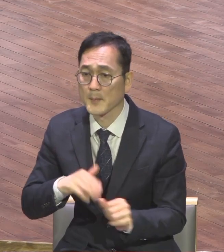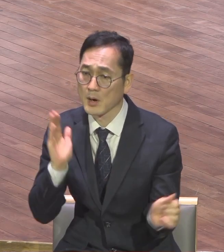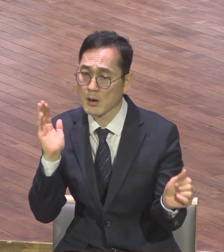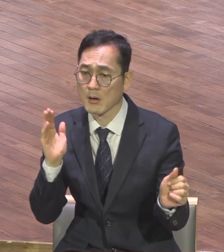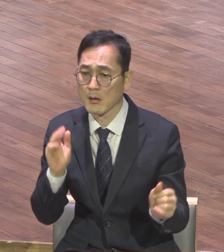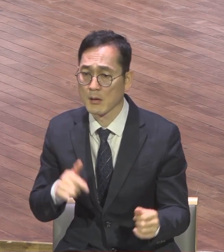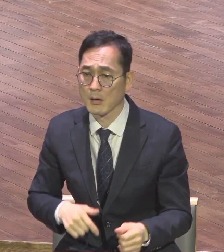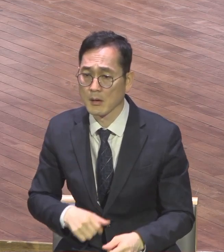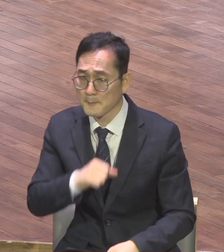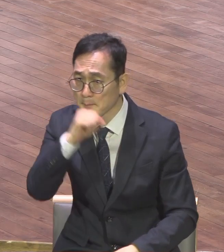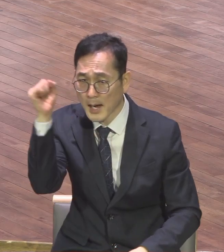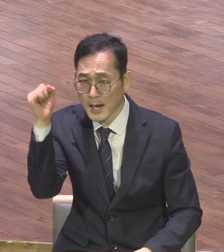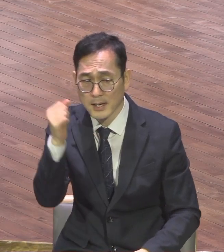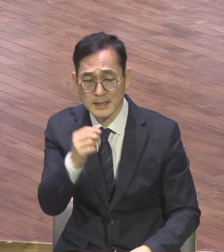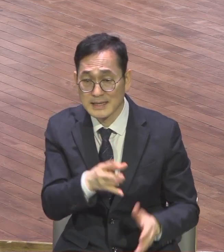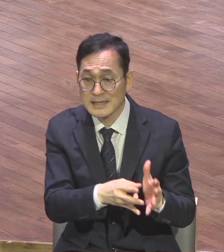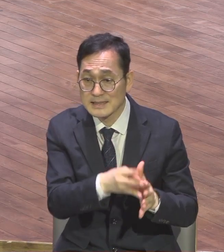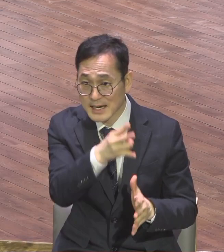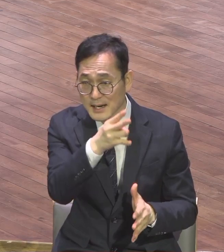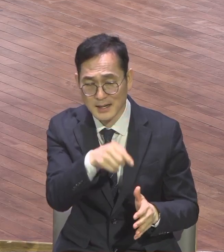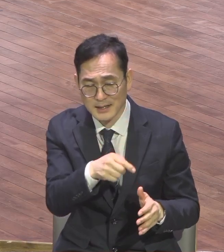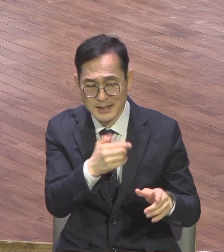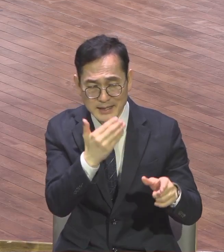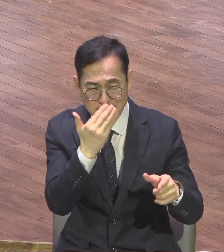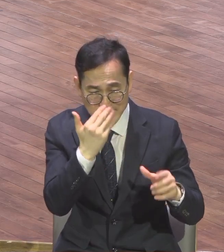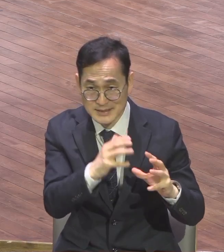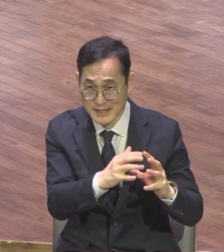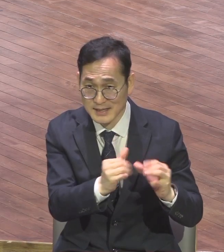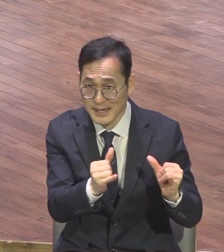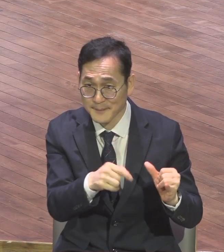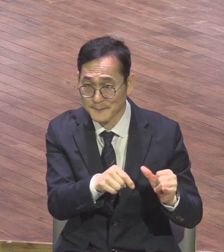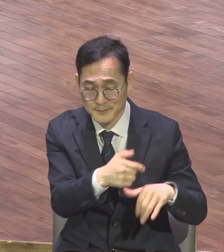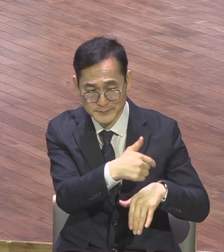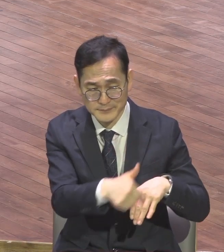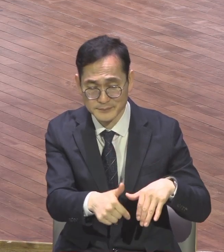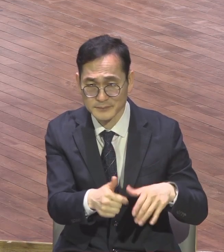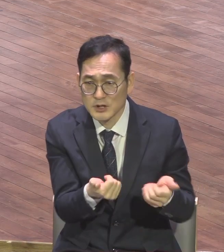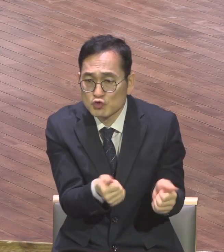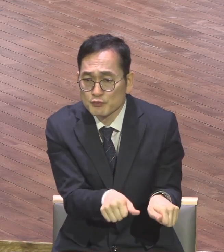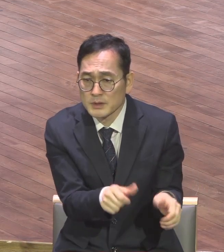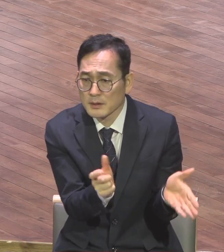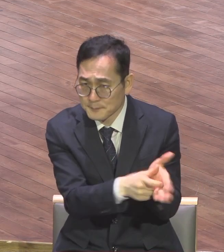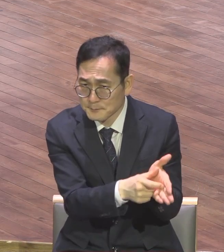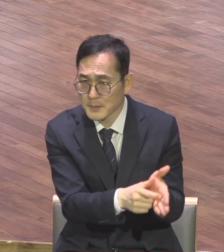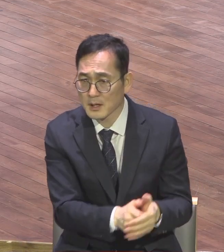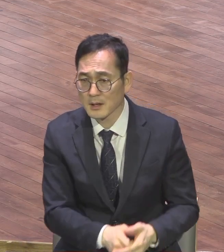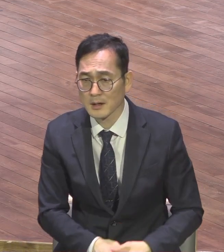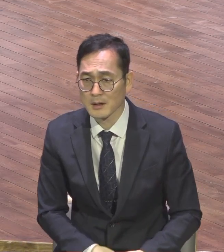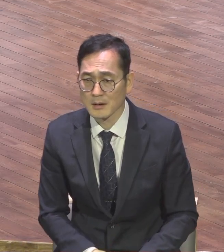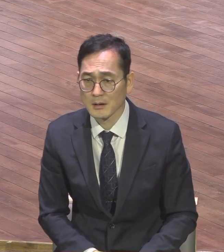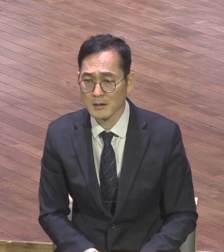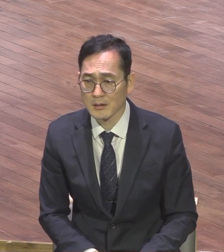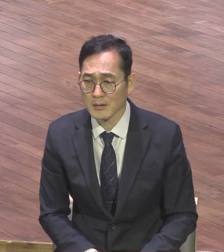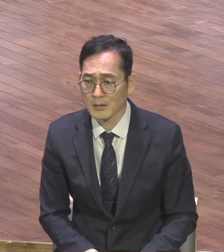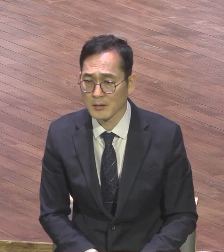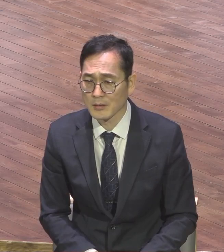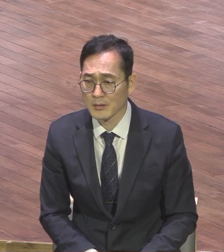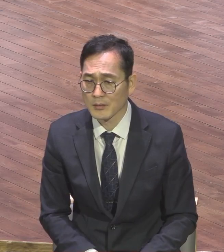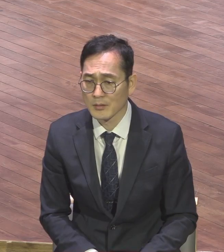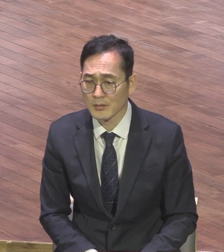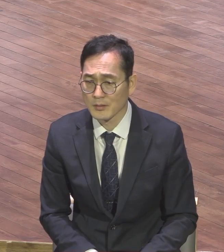이스라엘 살고 있어 이스라엘 시민권자예요 이스라엘 사람이에요 이게 무슨 사인입니까